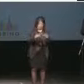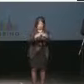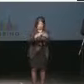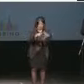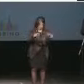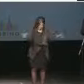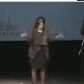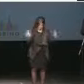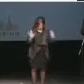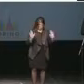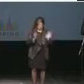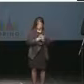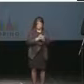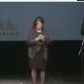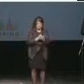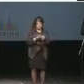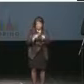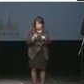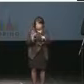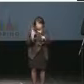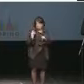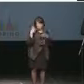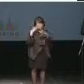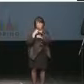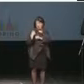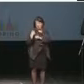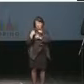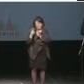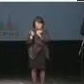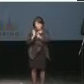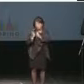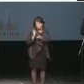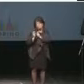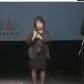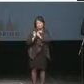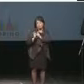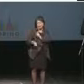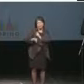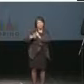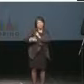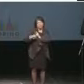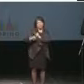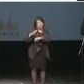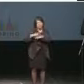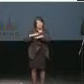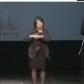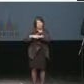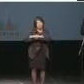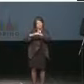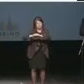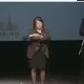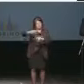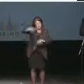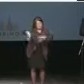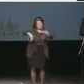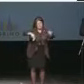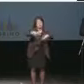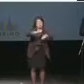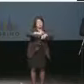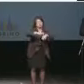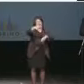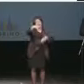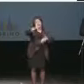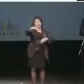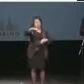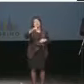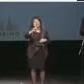la notte scorsa c'è stata una stretta di mano con il dottor Mancini che ringrazio DG e Levenze